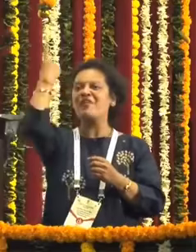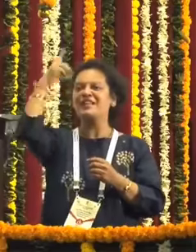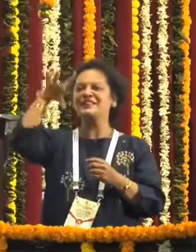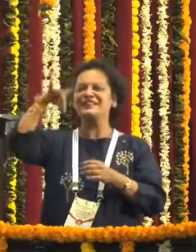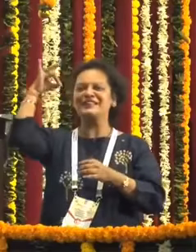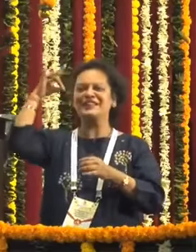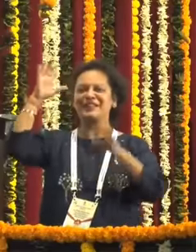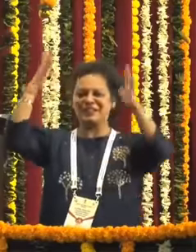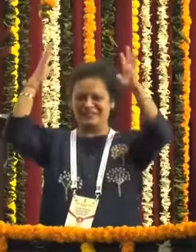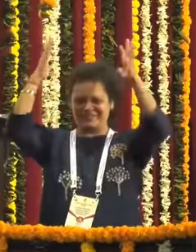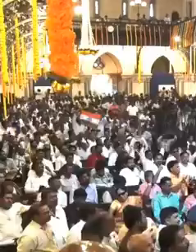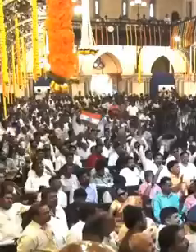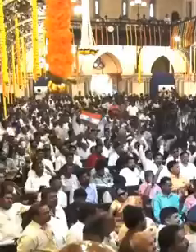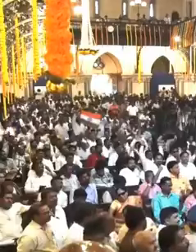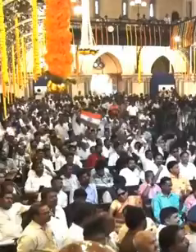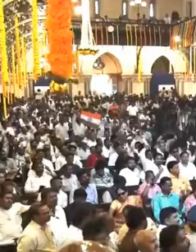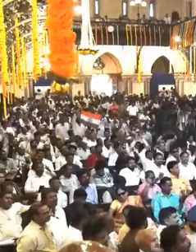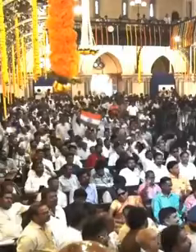घेतलेला.